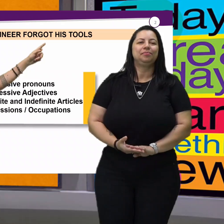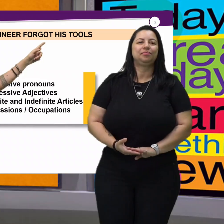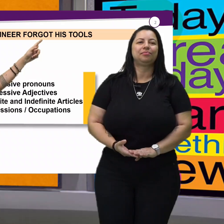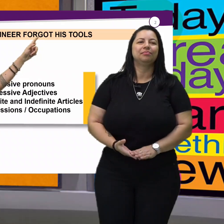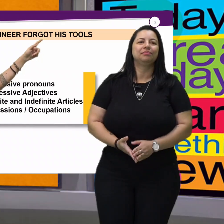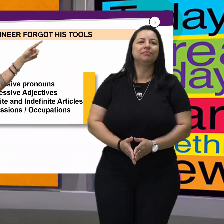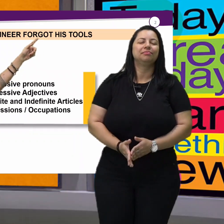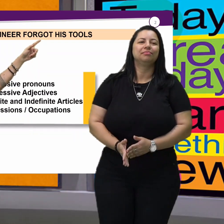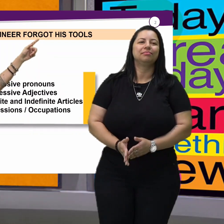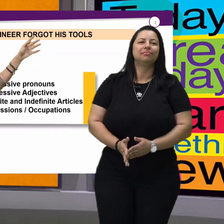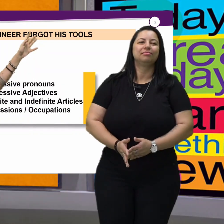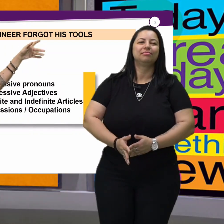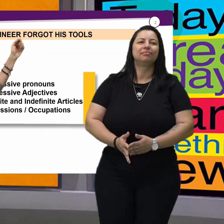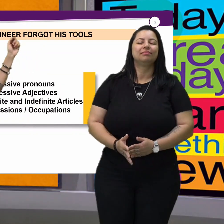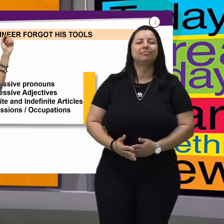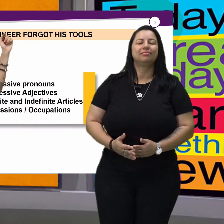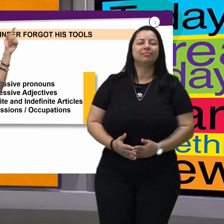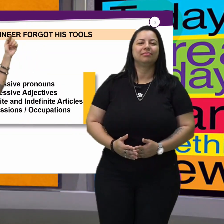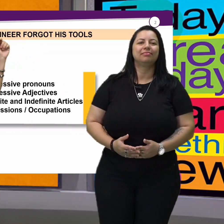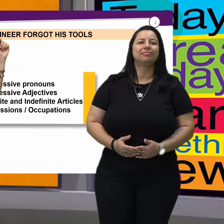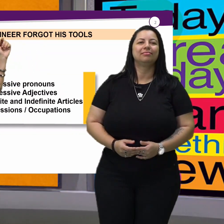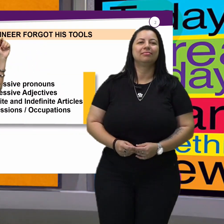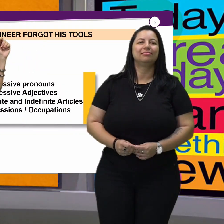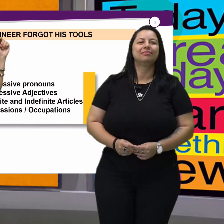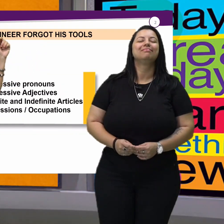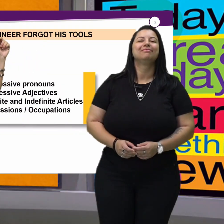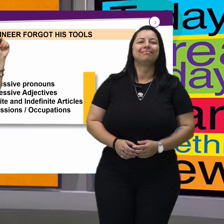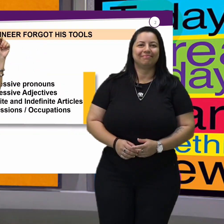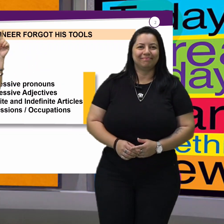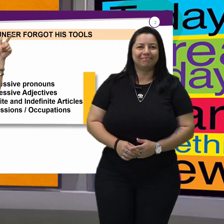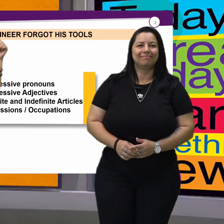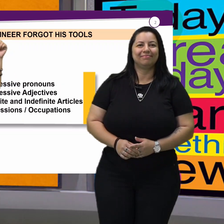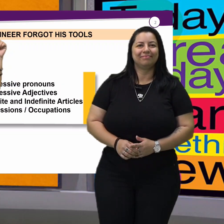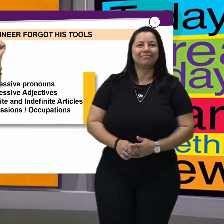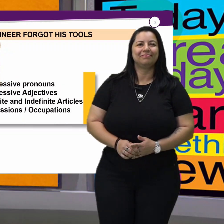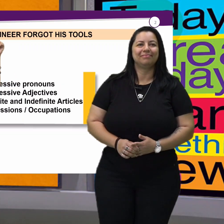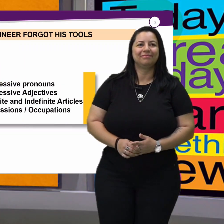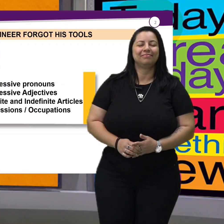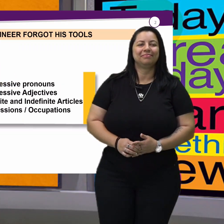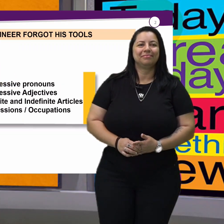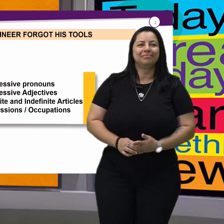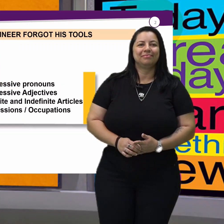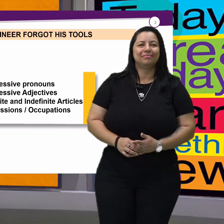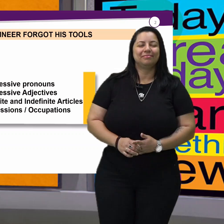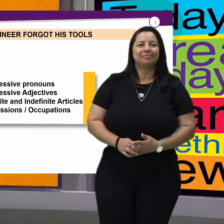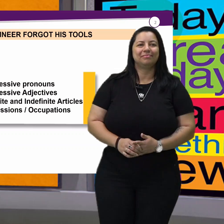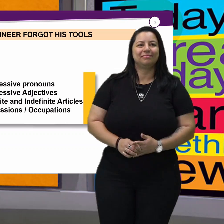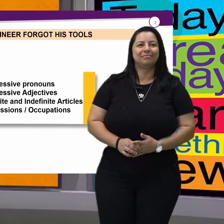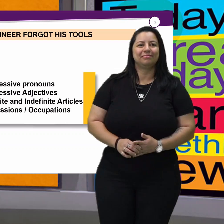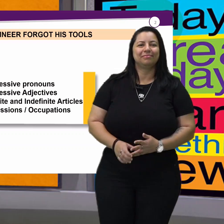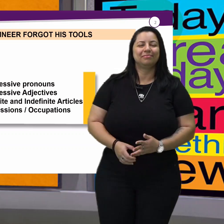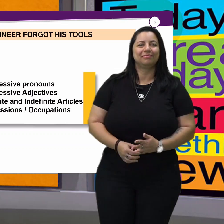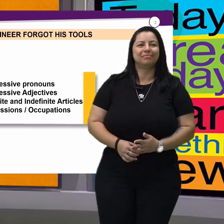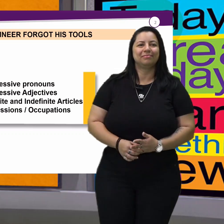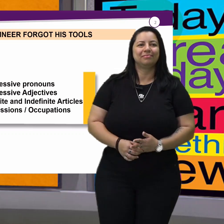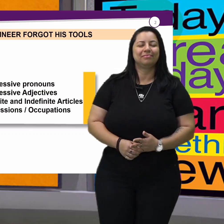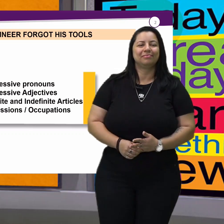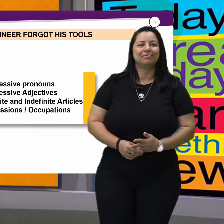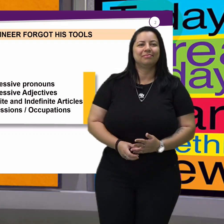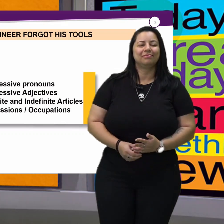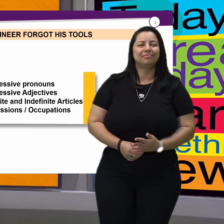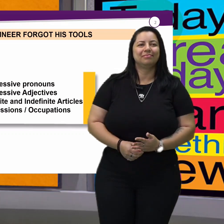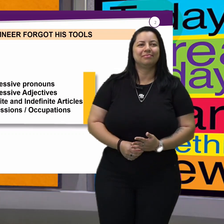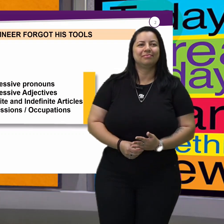adjetivo possessivo, que é um tema da gramática, um dos temas de gramática que a gente vai ver na aula de hoje. E esses são os assuntos. Vamos